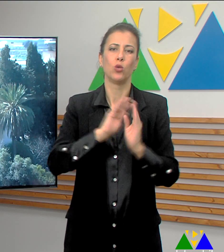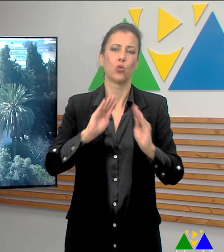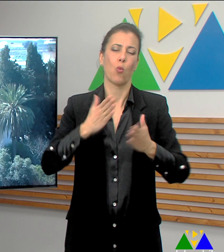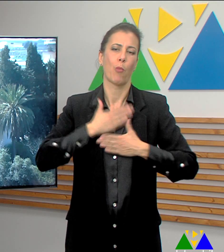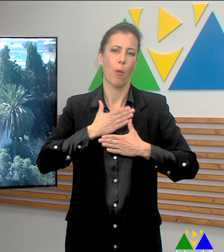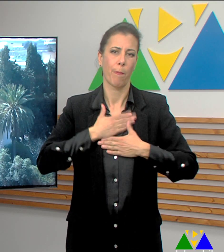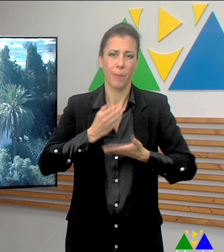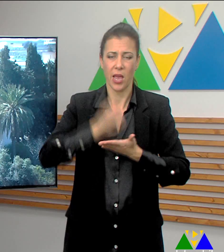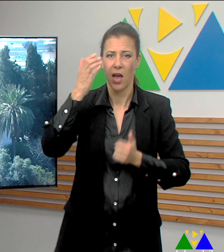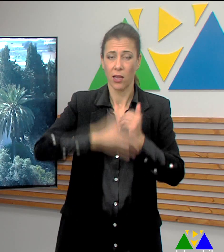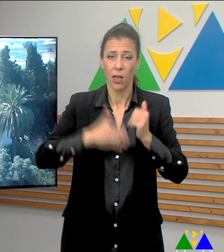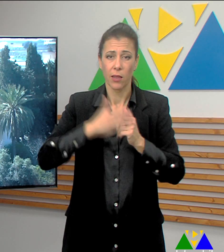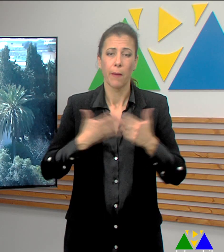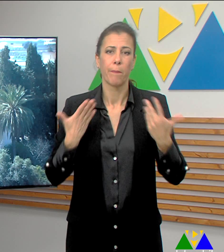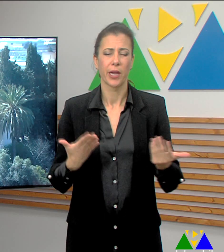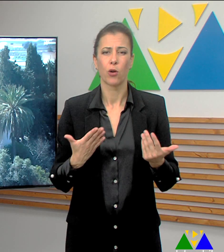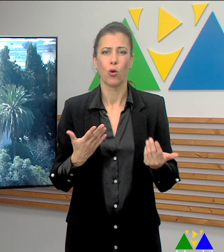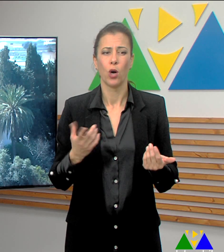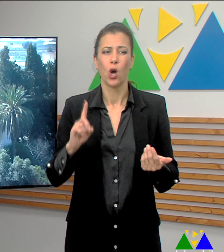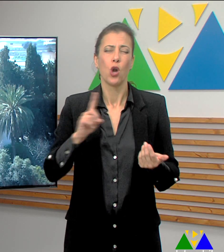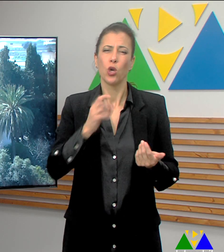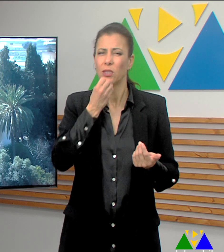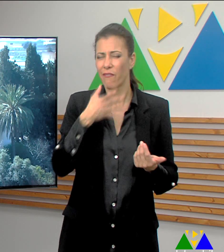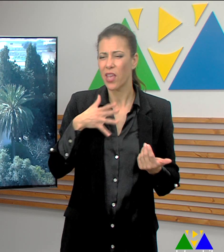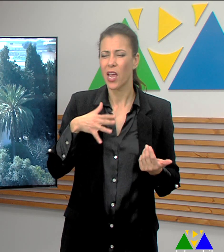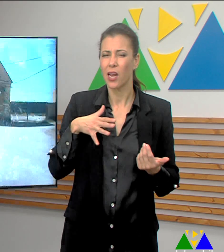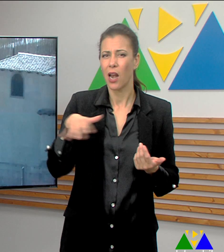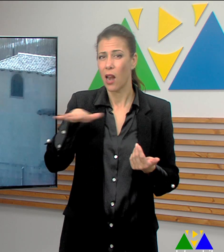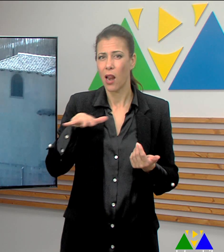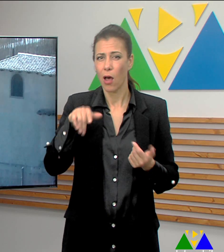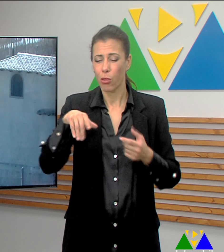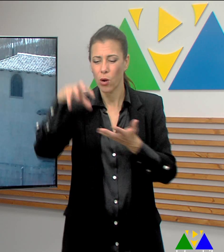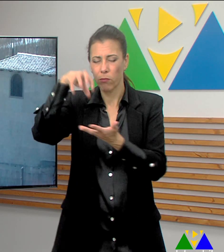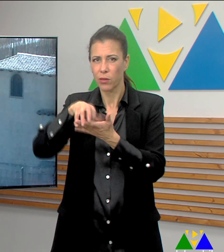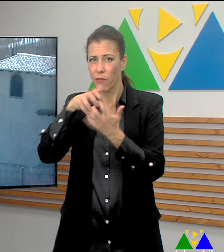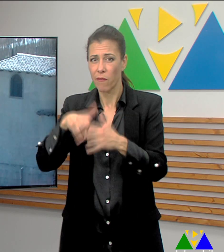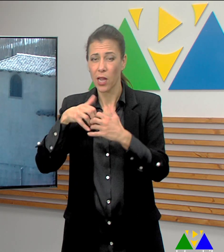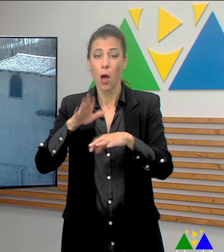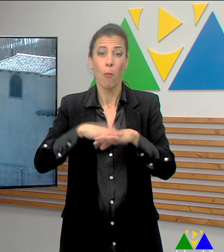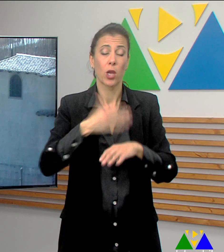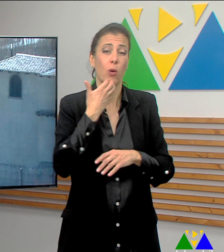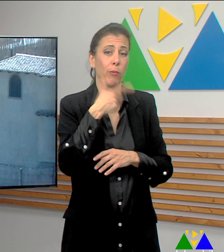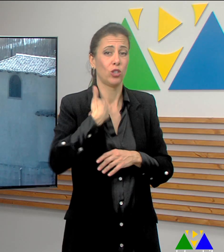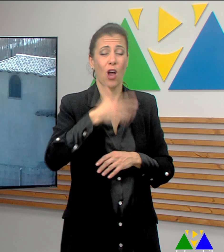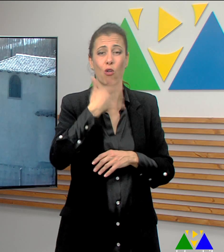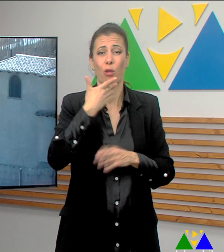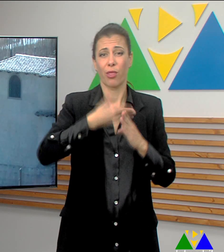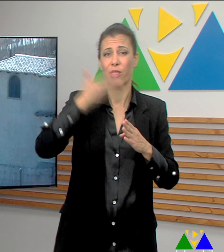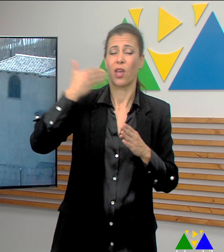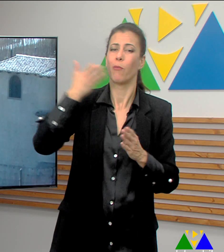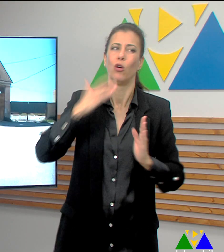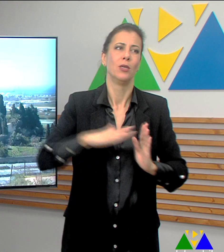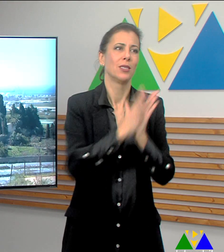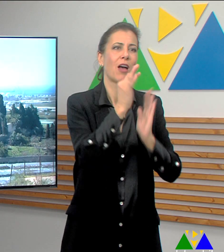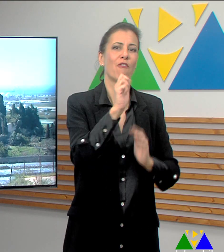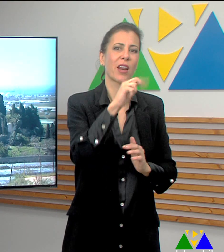cañas, ¿no? No está bien situada, ¿no? Mientras que conocemos muy bien la historia de la fabriquilla de San Fernando,